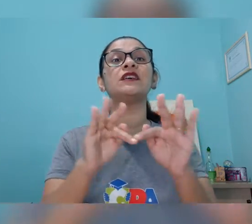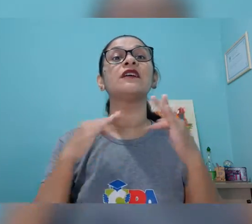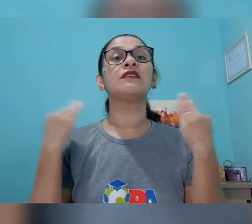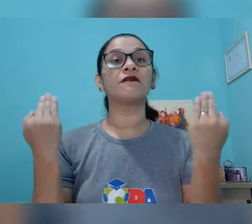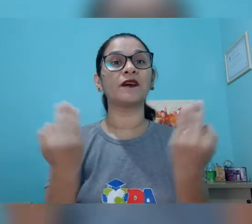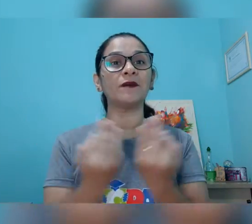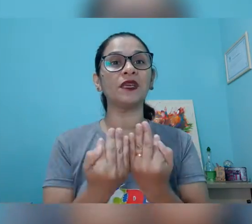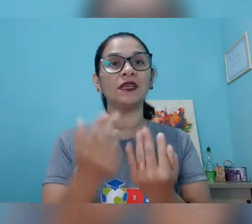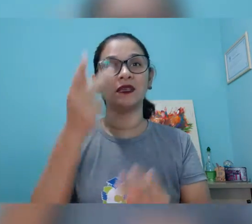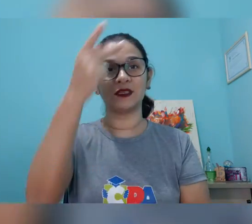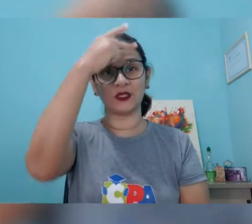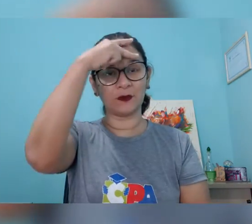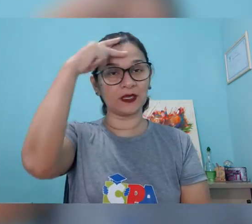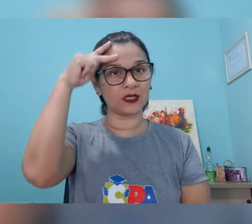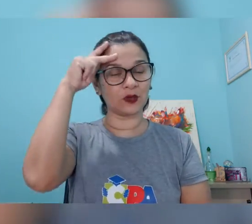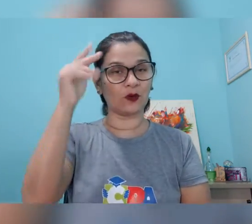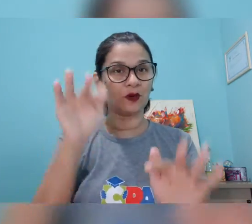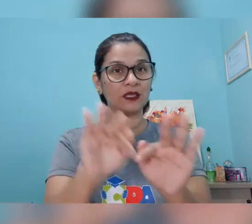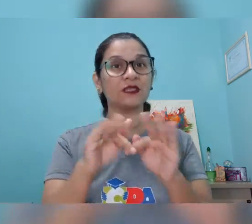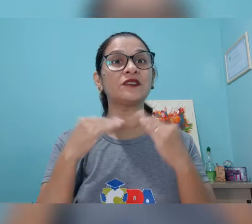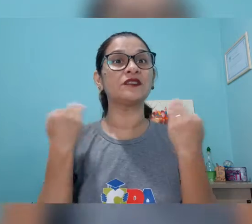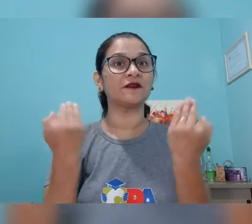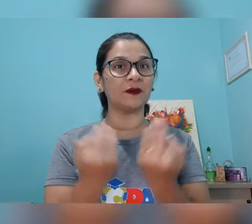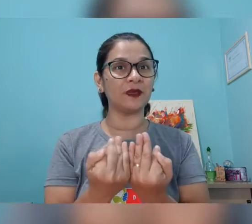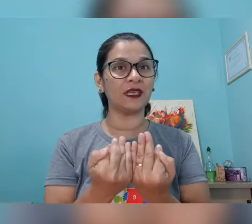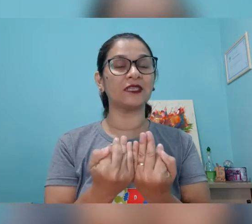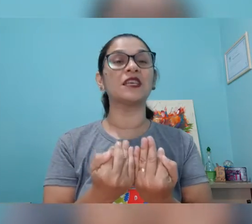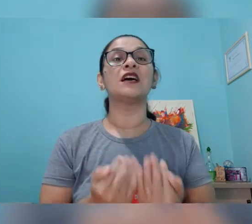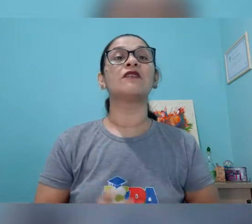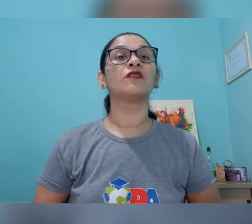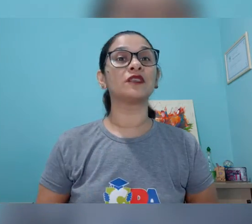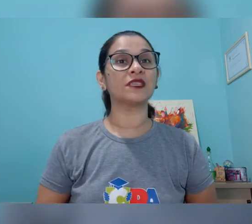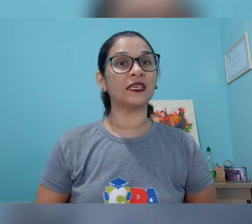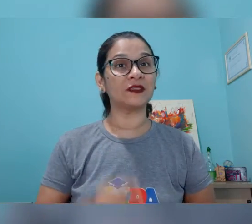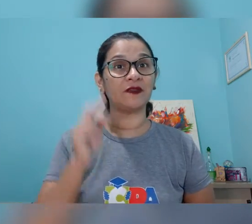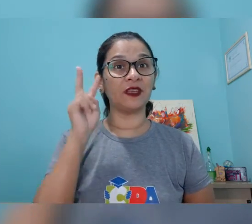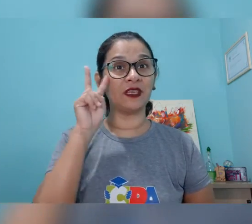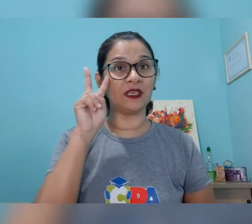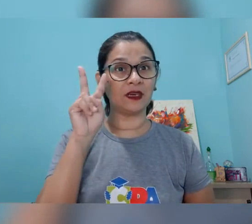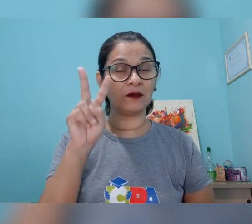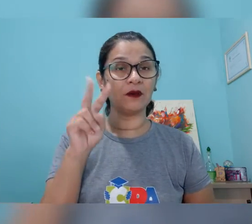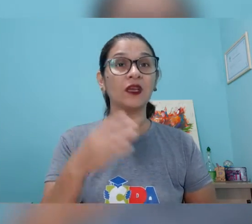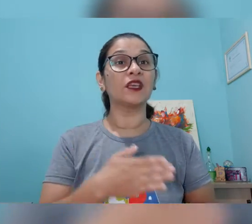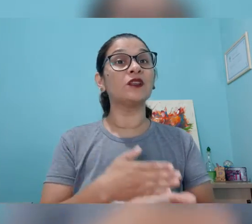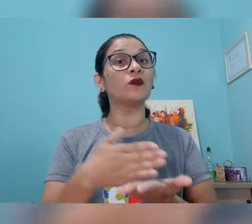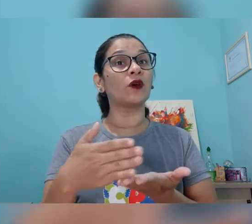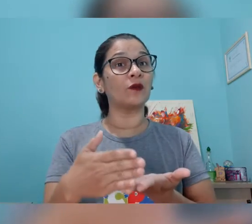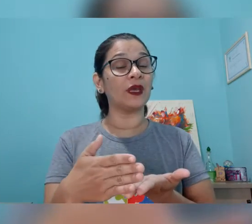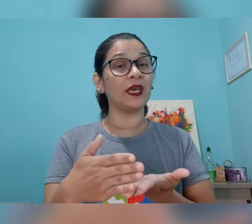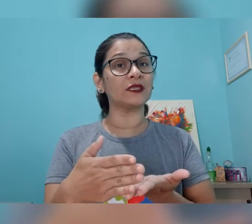de família, de pessoas de famílias. Vocês viram que no